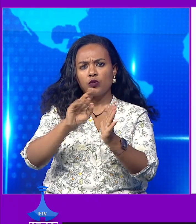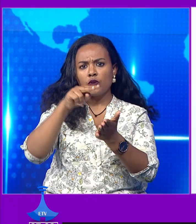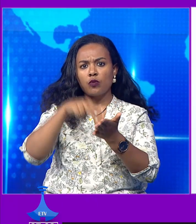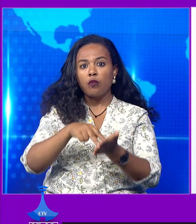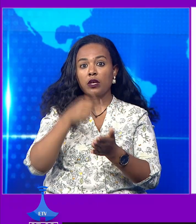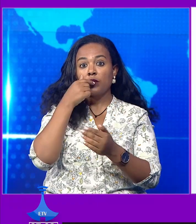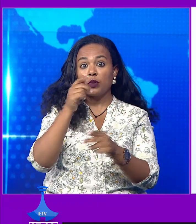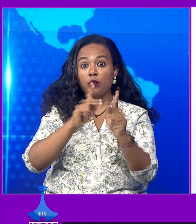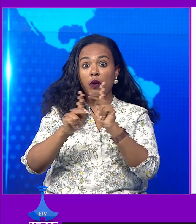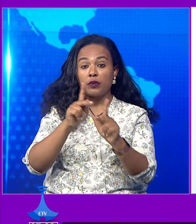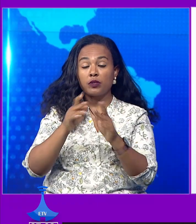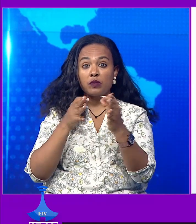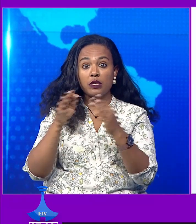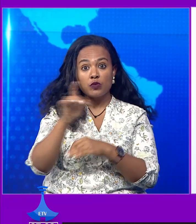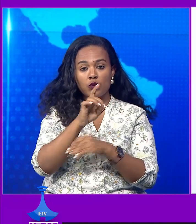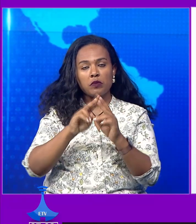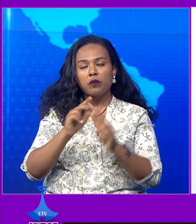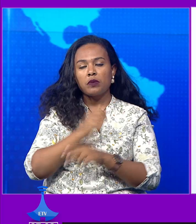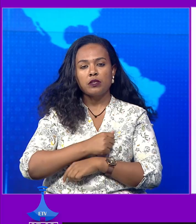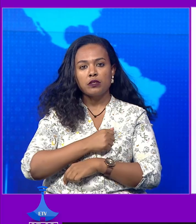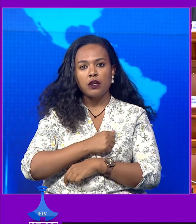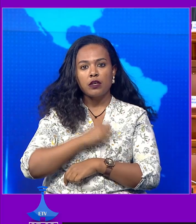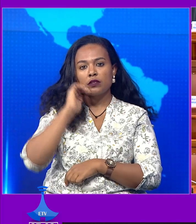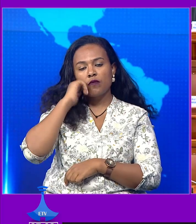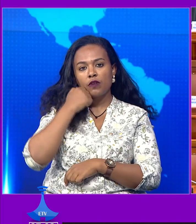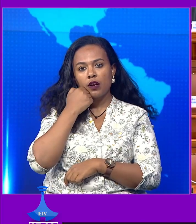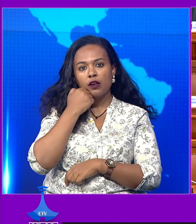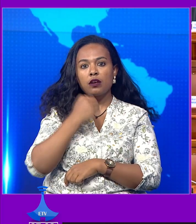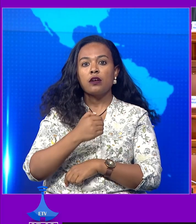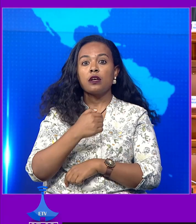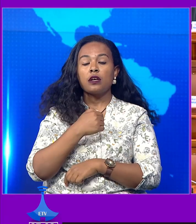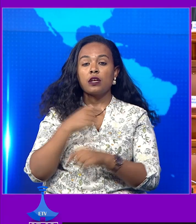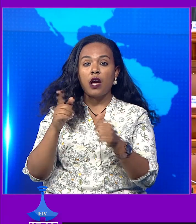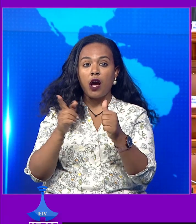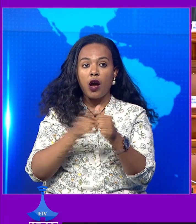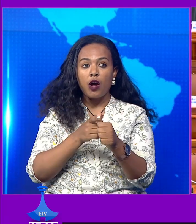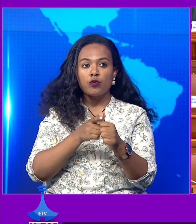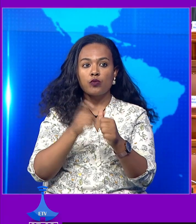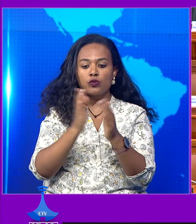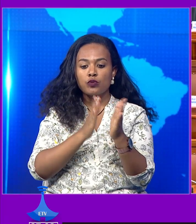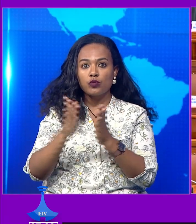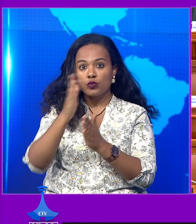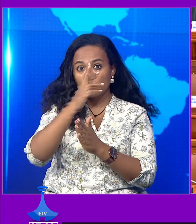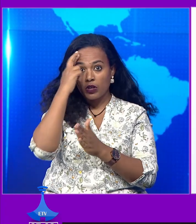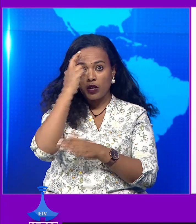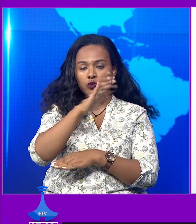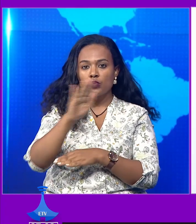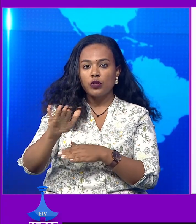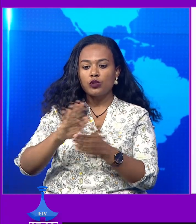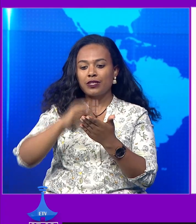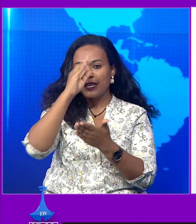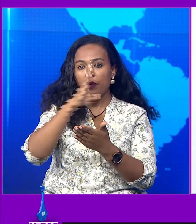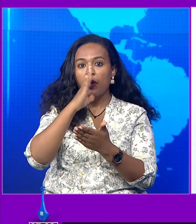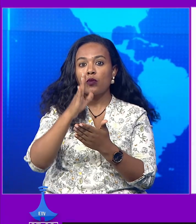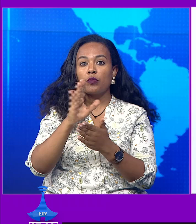ማህበረሰብ የሚገል ሲሆን በጣም ያሳዝናል፣ ያሳፍራል። እኔ አይ ቲንክ አንዱ በግጭቶች ምክንያት ልጆቻችን እንዳይማሩ የሚደረገው ነገር